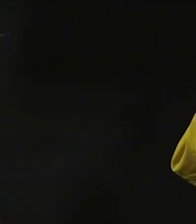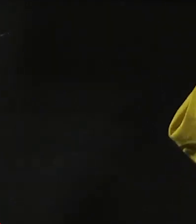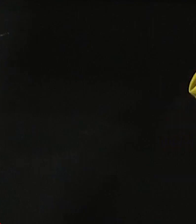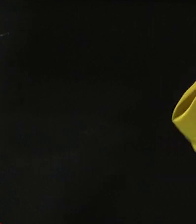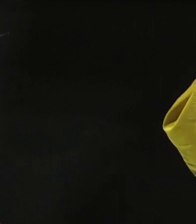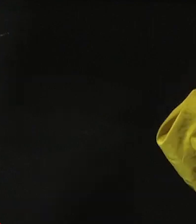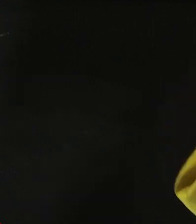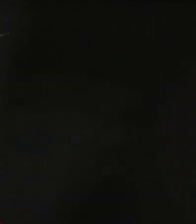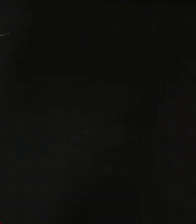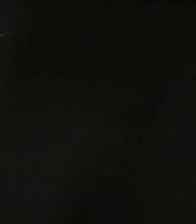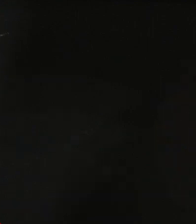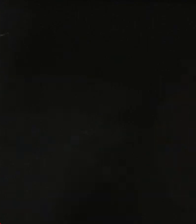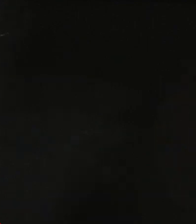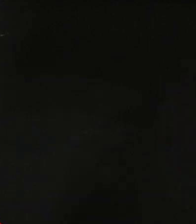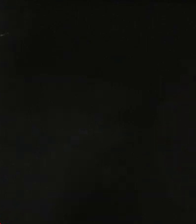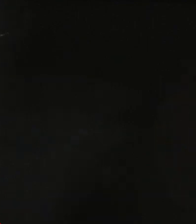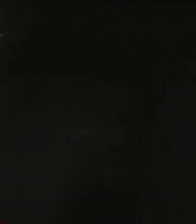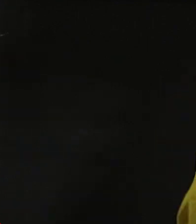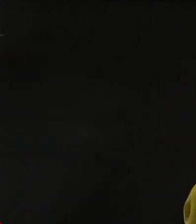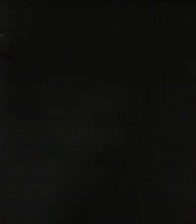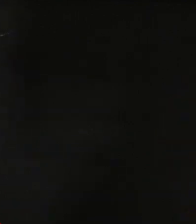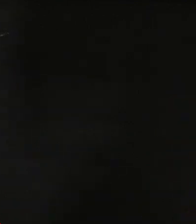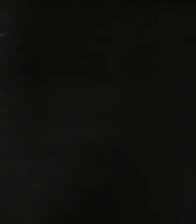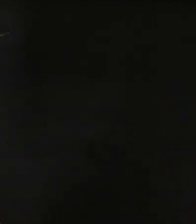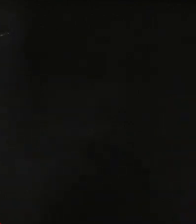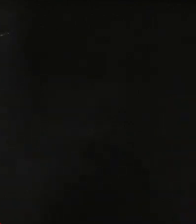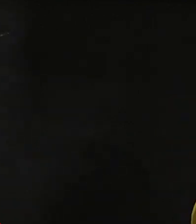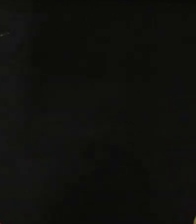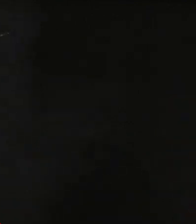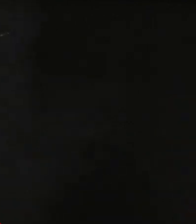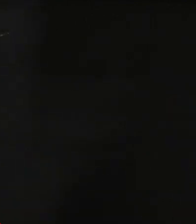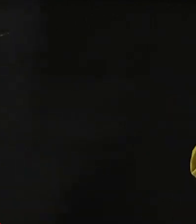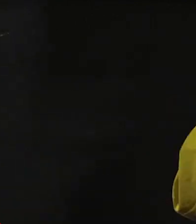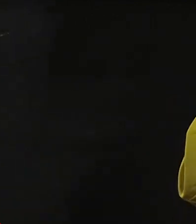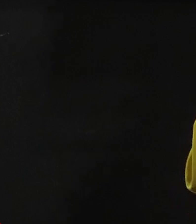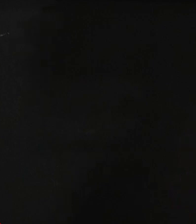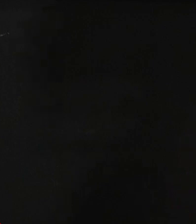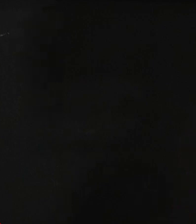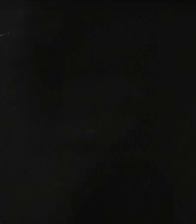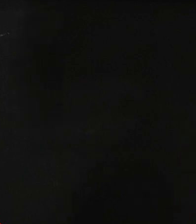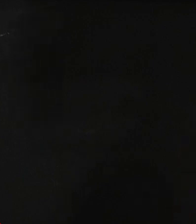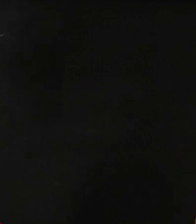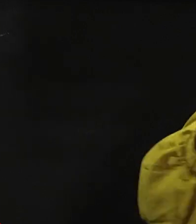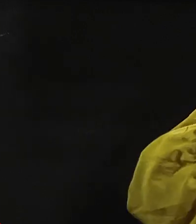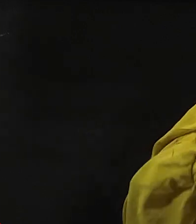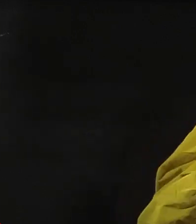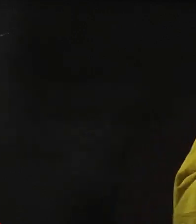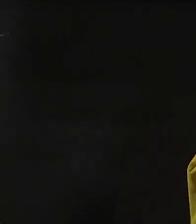poco la educación que hayan tenido en en el en la familia se ha sido tabú si les han educado en sexualidad o no los amigos que